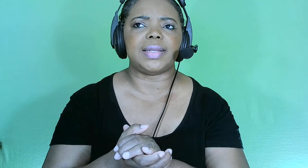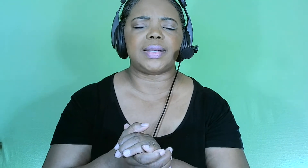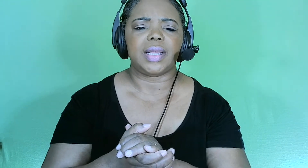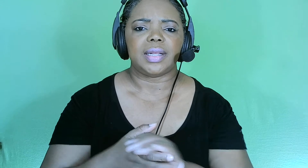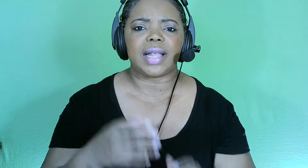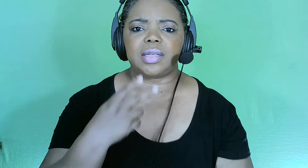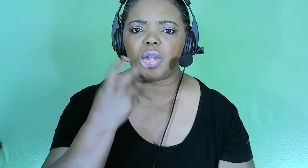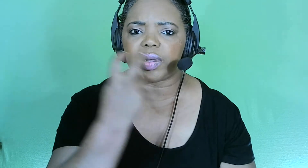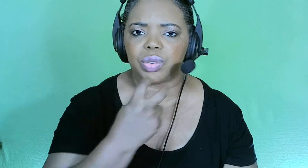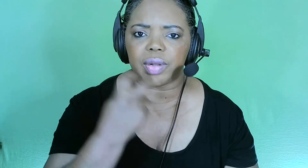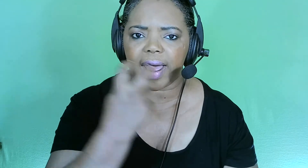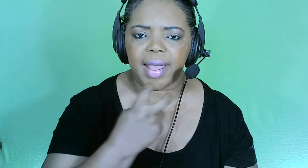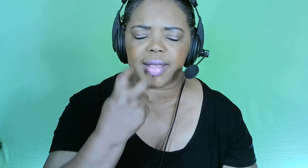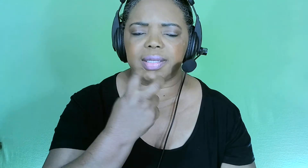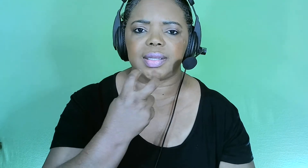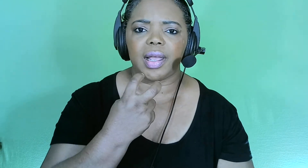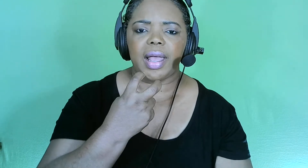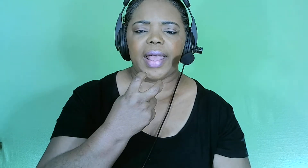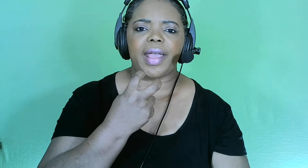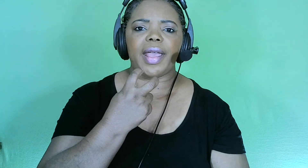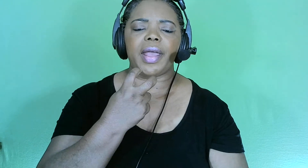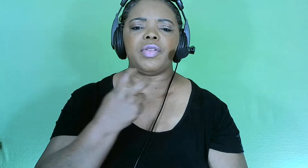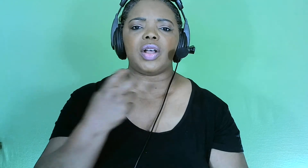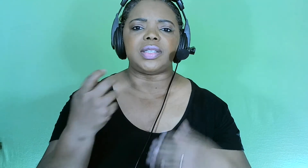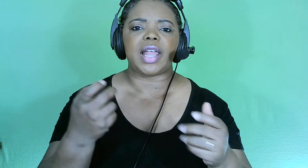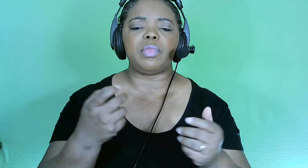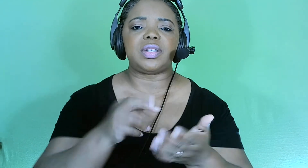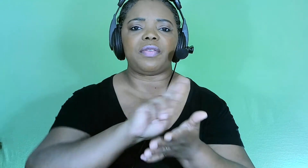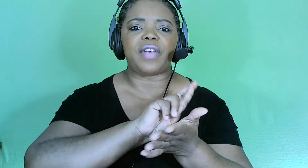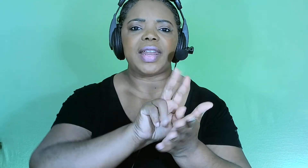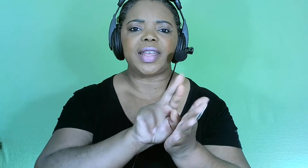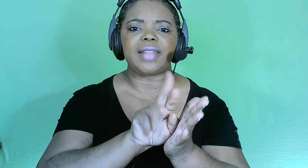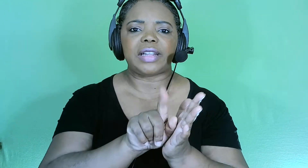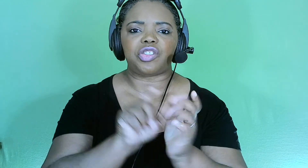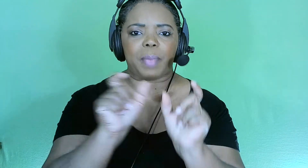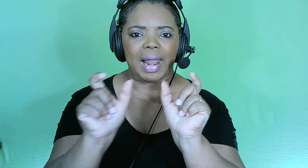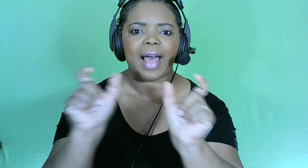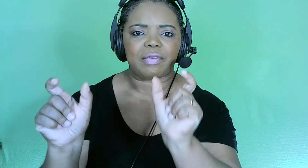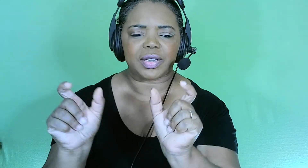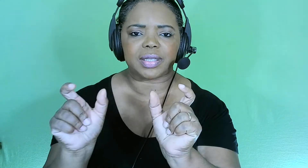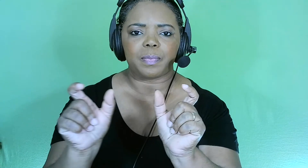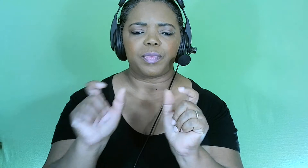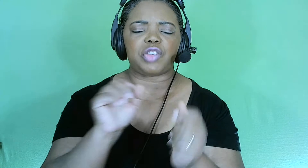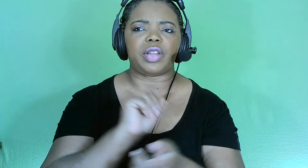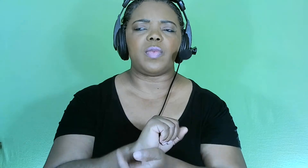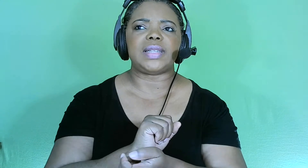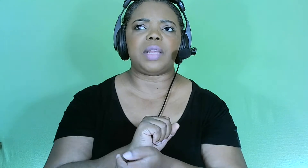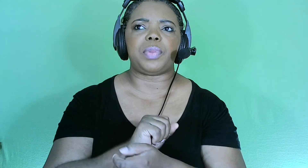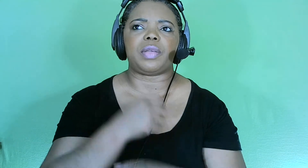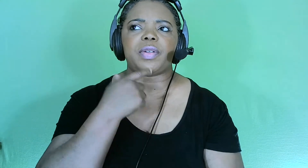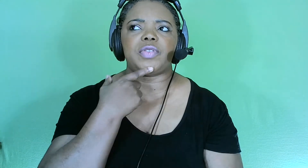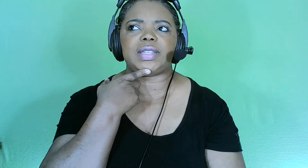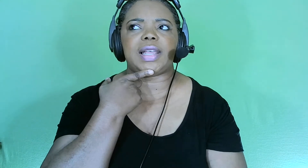línguas orais, nós temos variedade de palavras. Deixa eu dar um exemplo aqui para